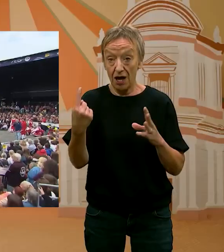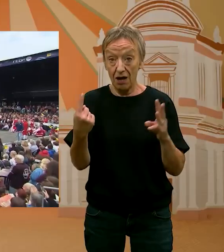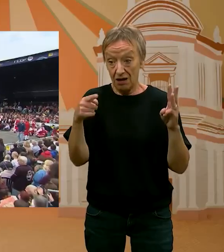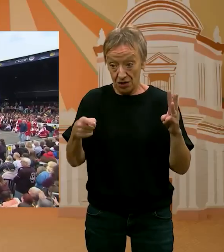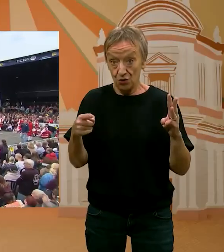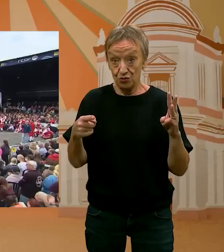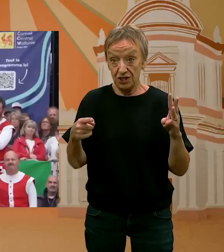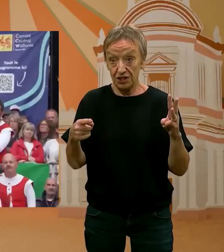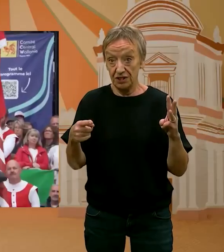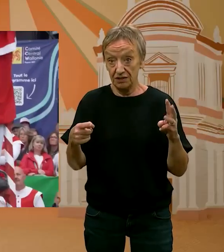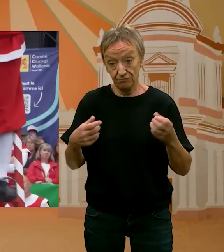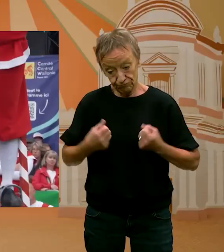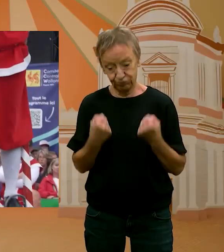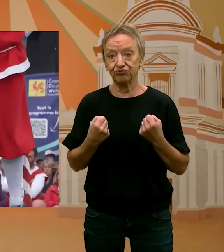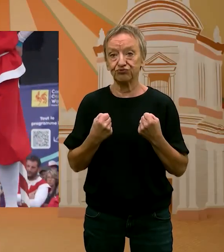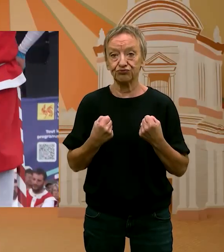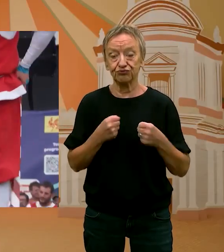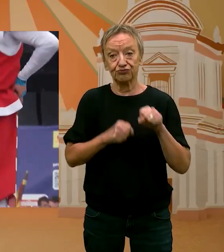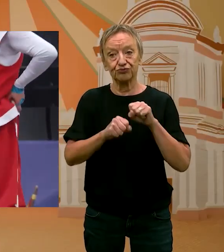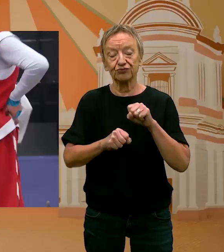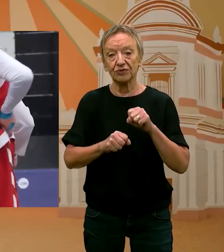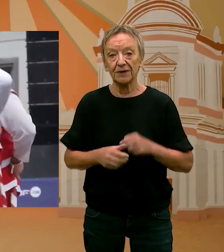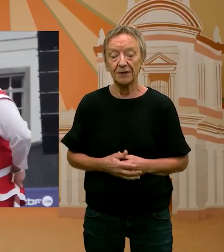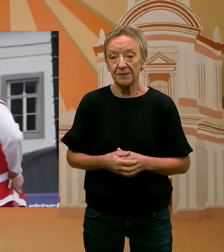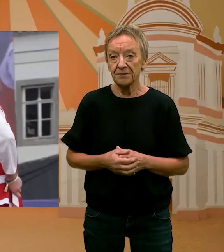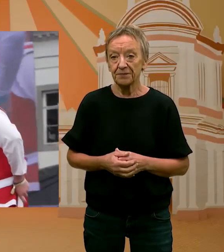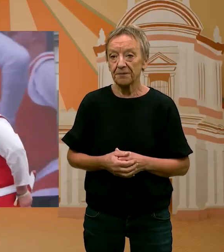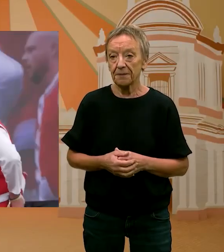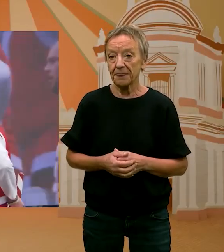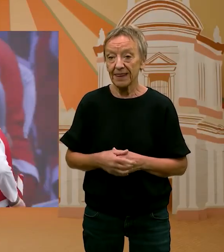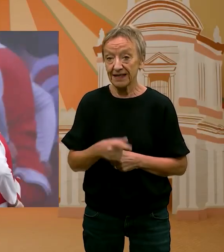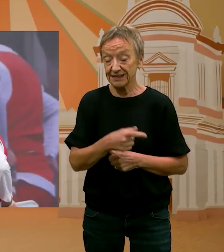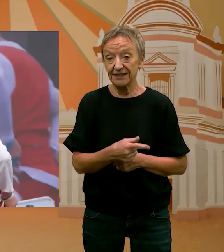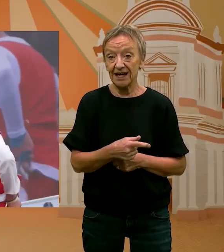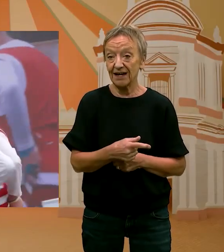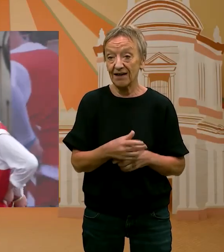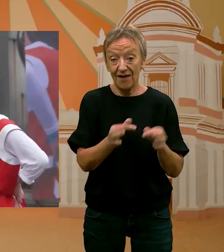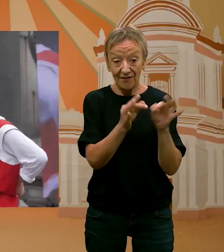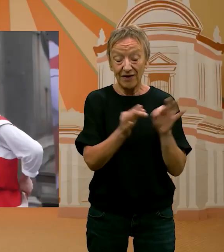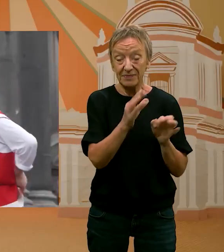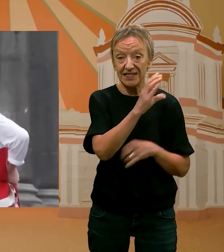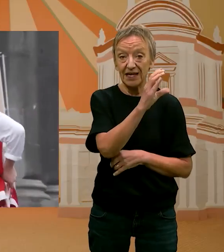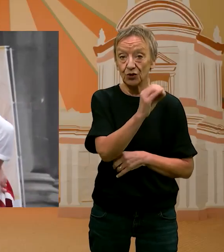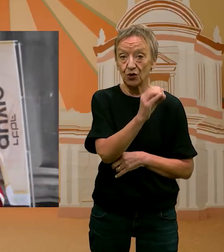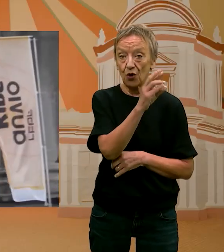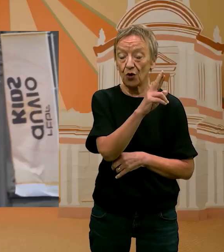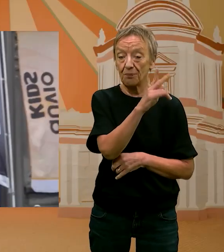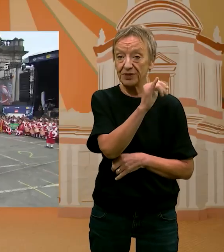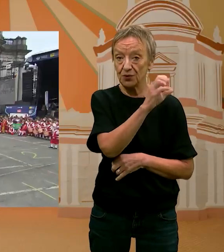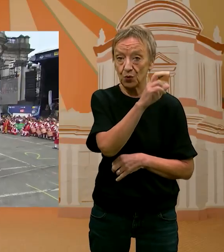tout. Il a la famille Corbiot-Fripia sur le dos. Il s'en sort pour le moment, mais